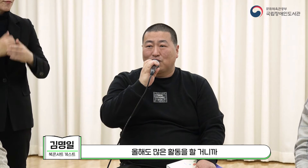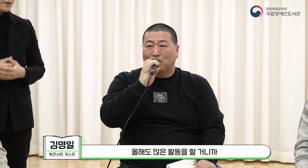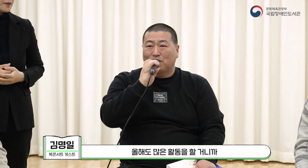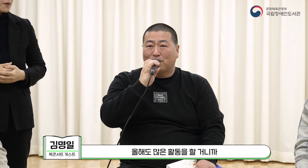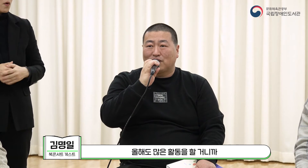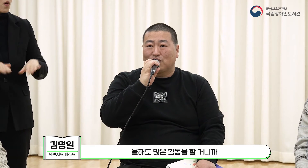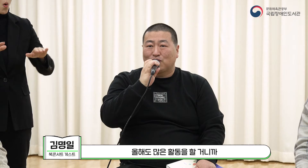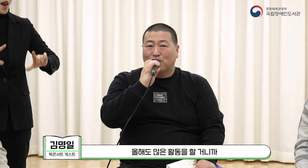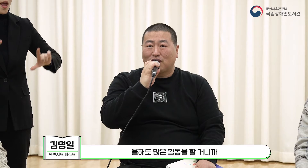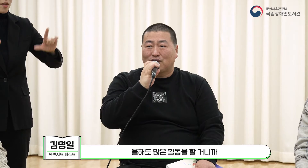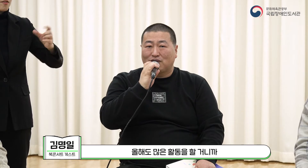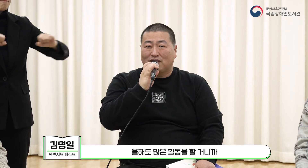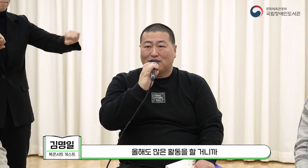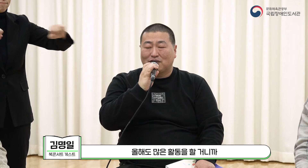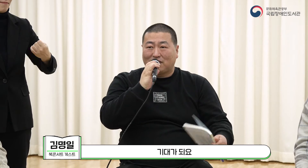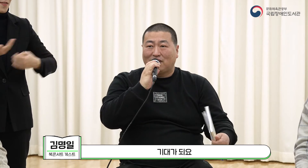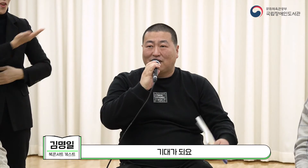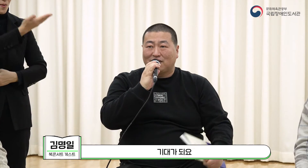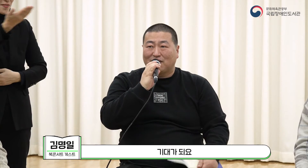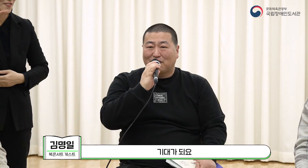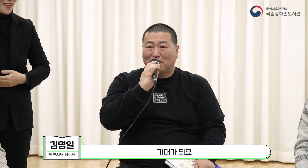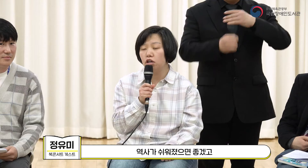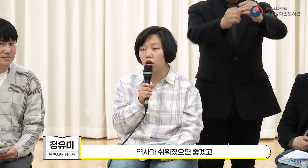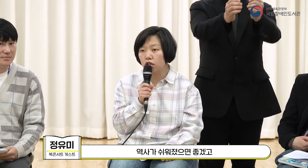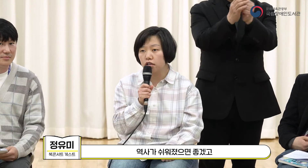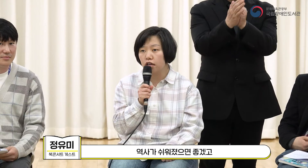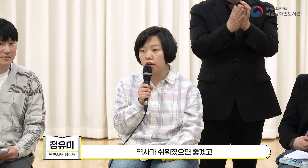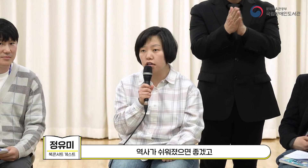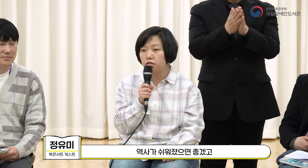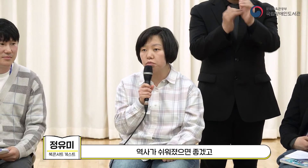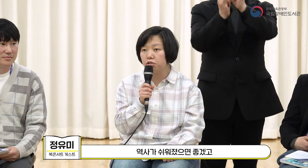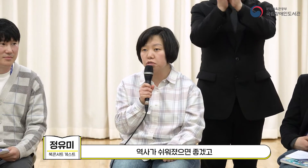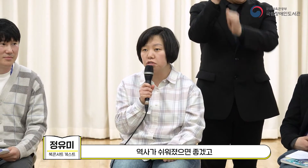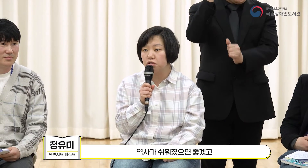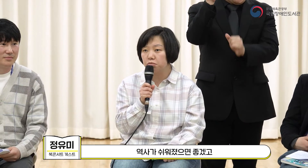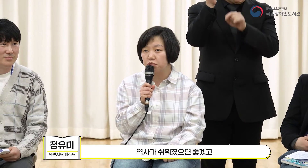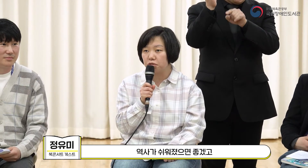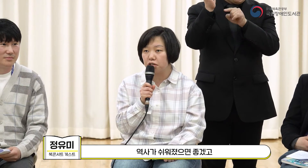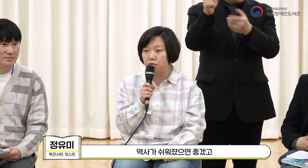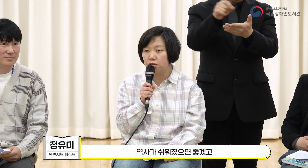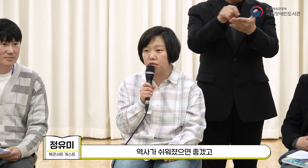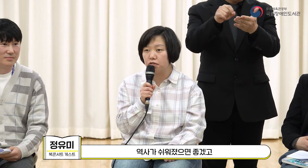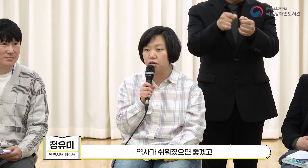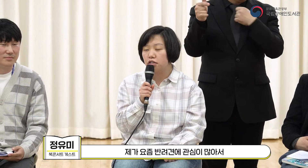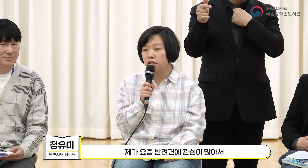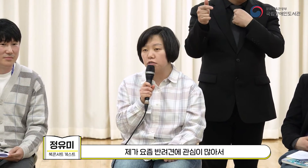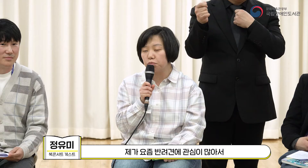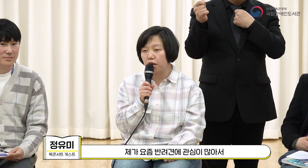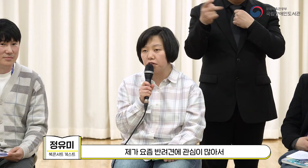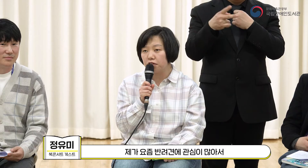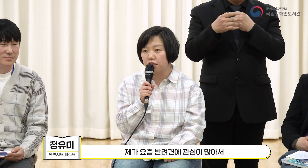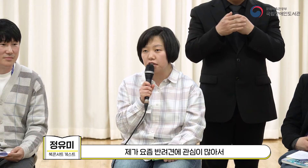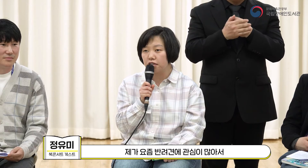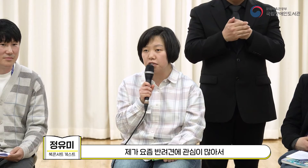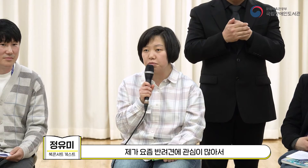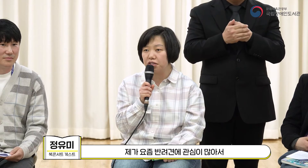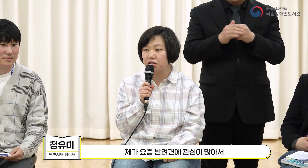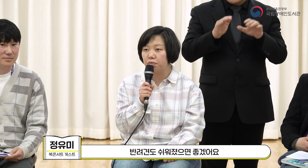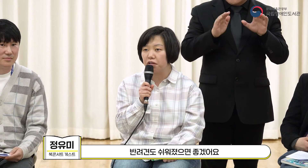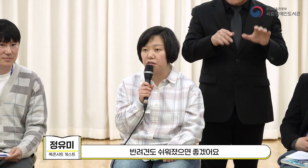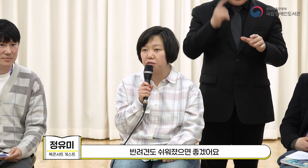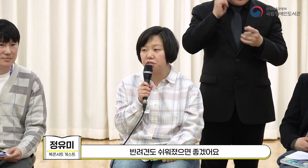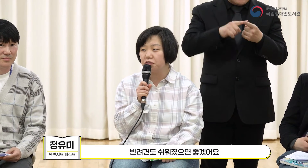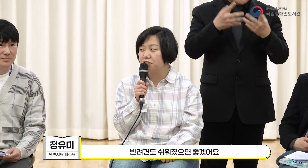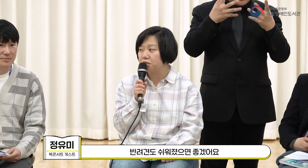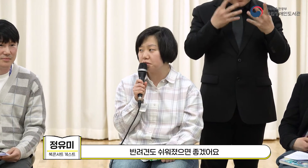그래서 올해도 많은 활동할 거니까 기대가 돼요. 역사가 좀 쉬워졌으면 좋겠고, 제가 요즘 반려견에 관심이